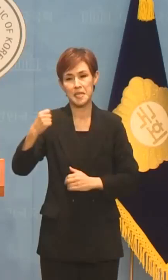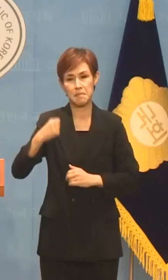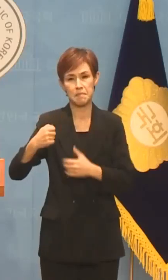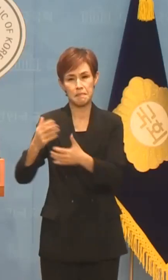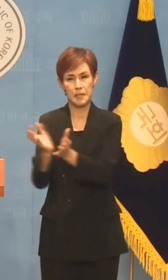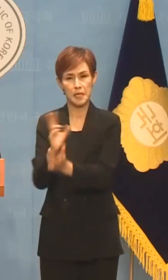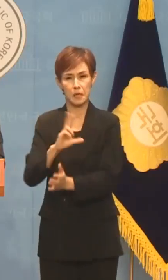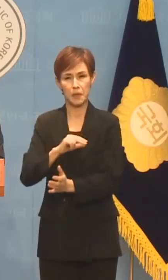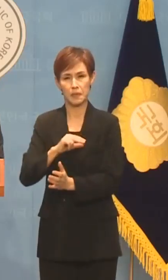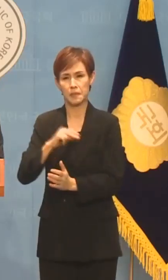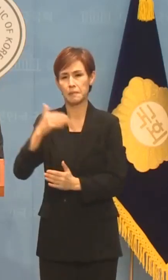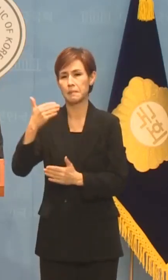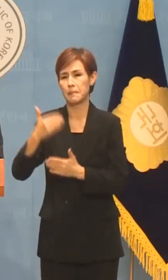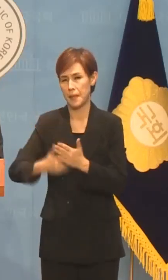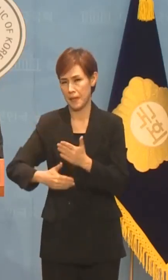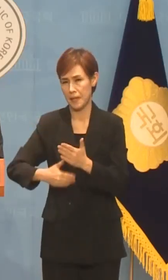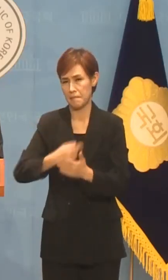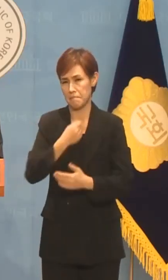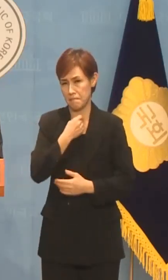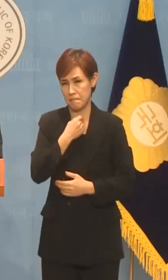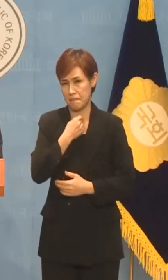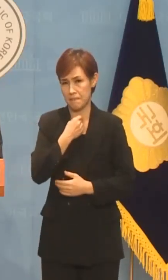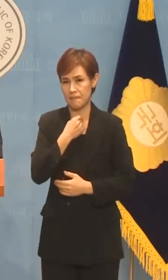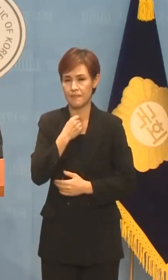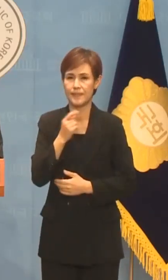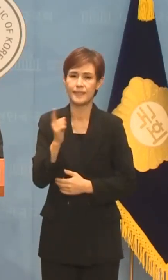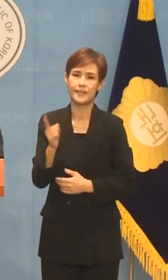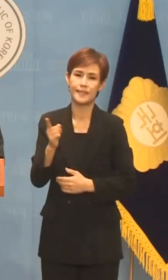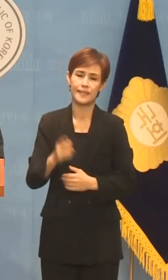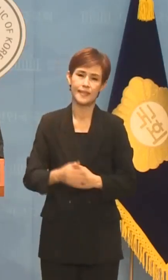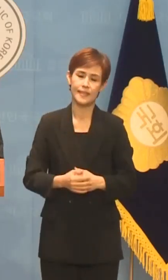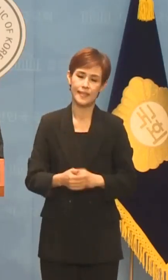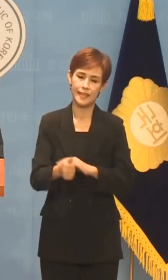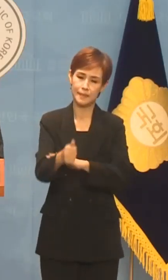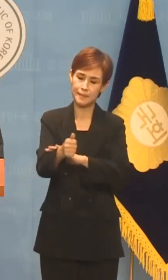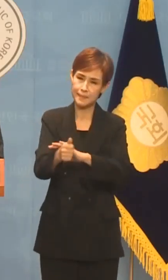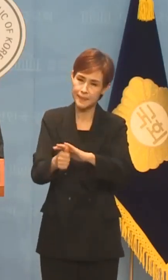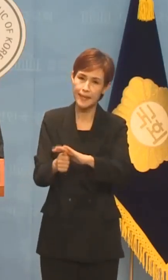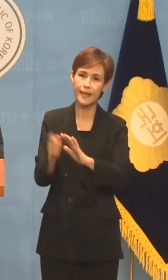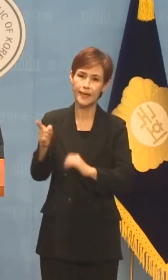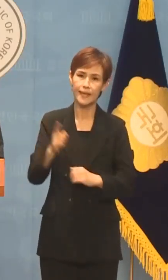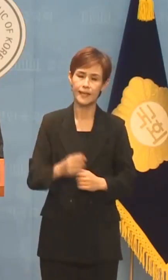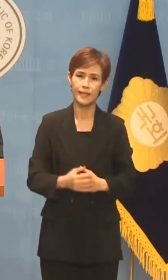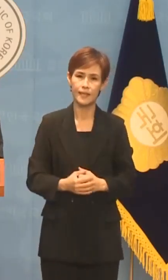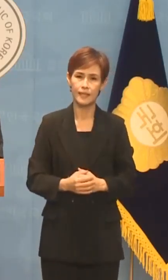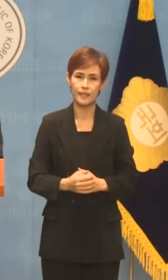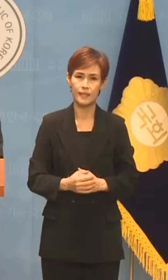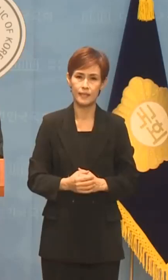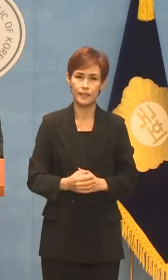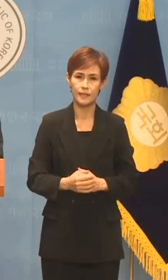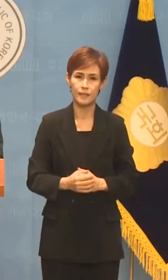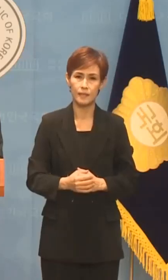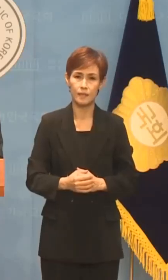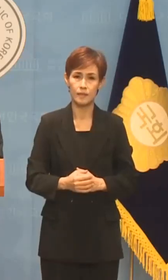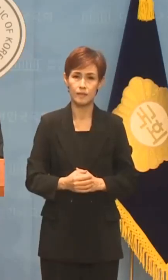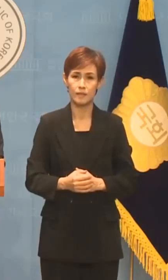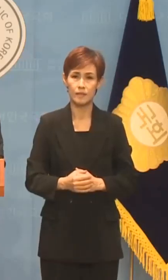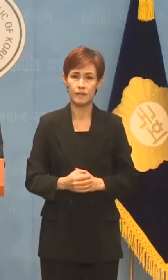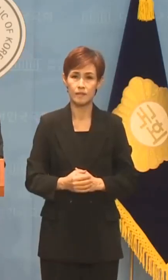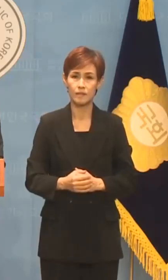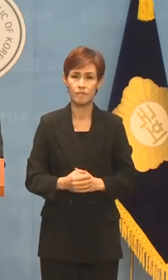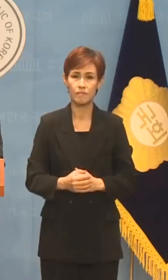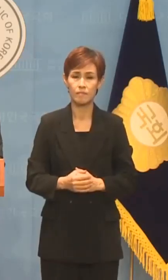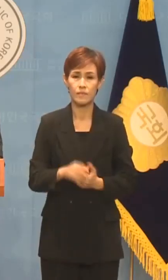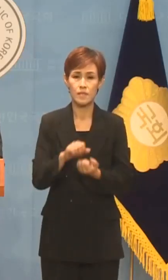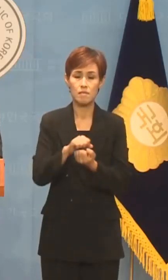국민의힘 의원들만이라도 빠져나가겠다는 참으로 비겁하고 졸렬한 수작입니다. 정당한